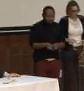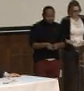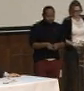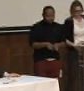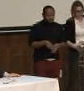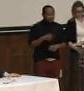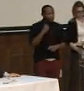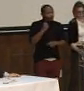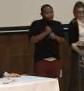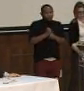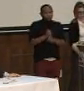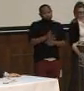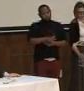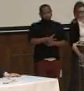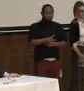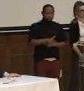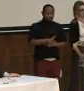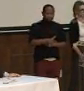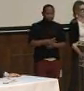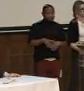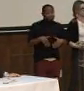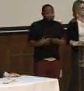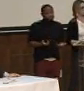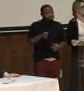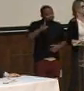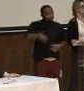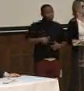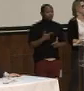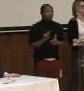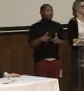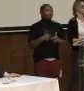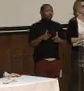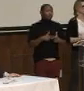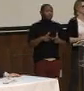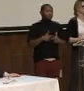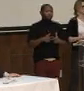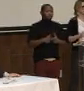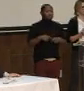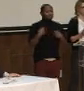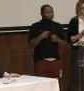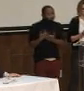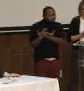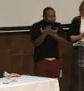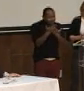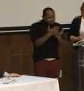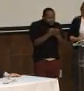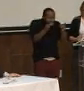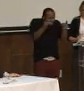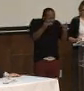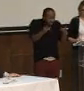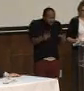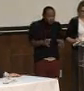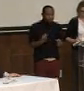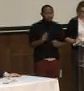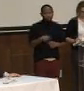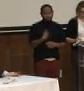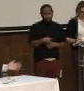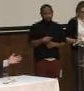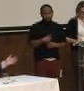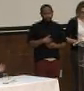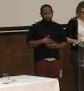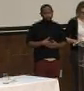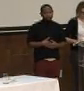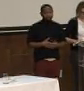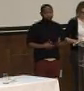aproximadamente um ano, né? Então, é um problema a ser estudado detalhadamente, né?